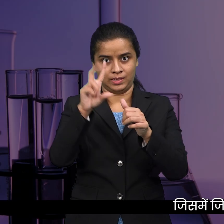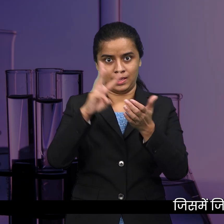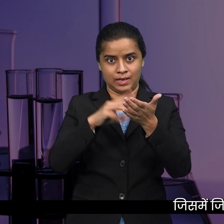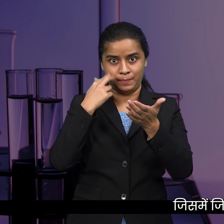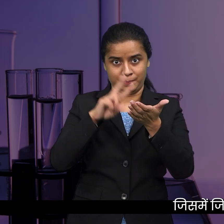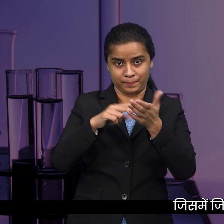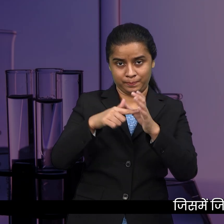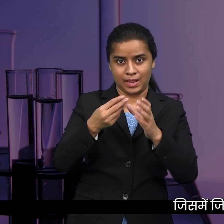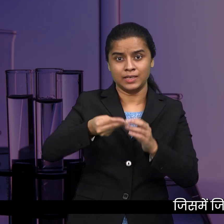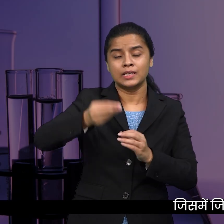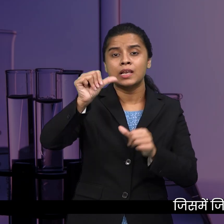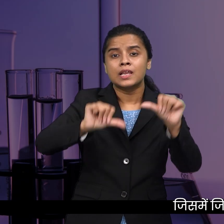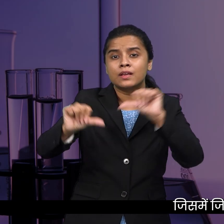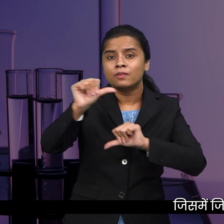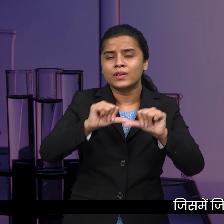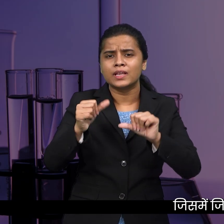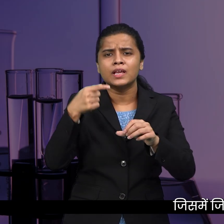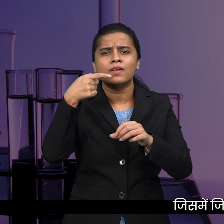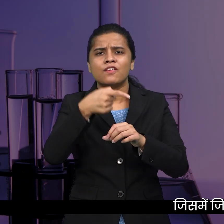जिंक कार्बोनेट होता है।